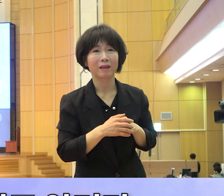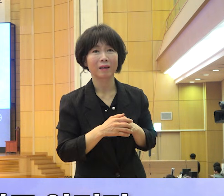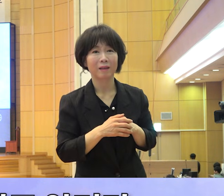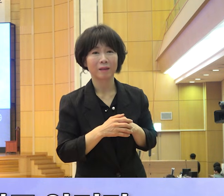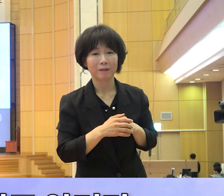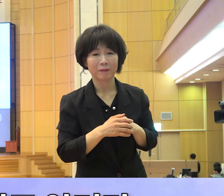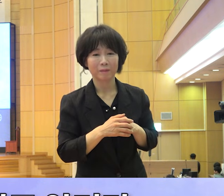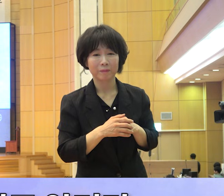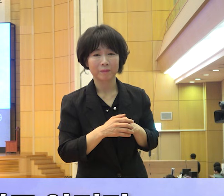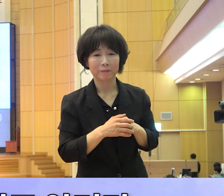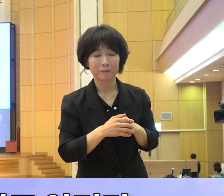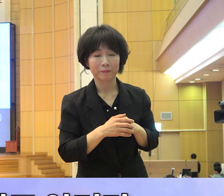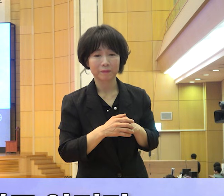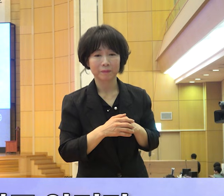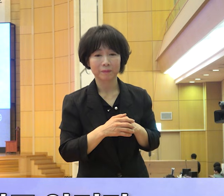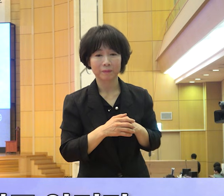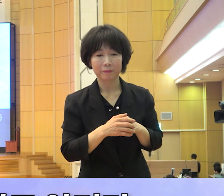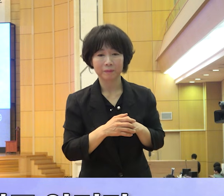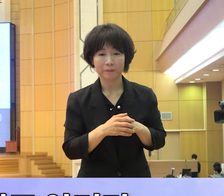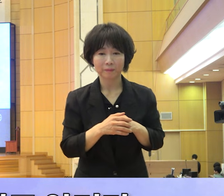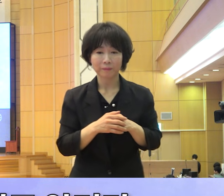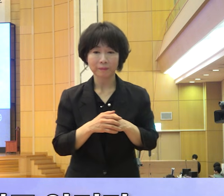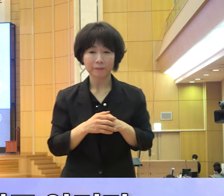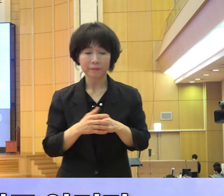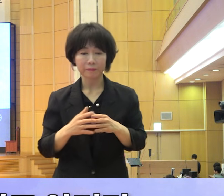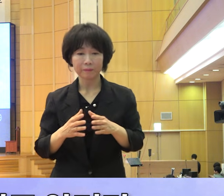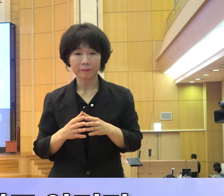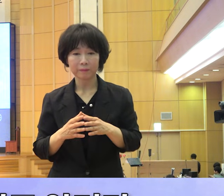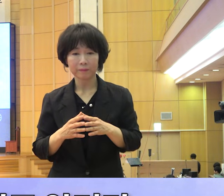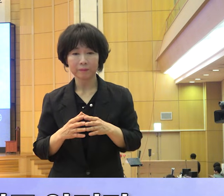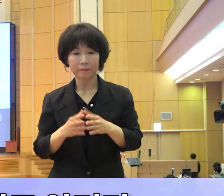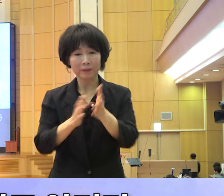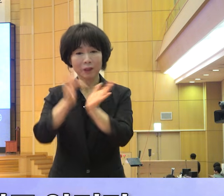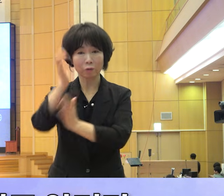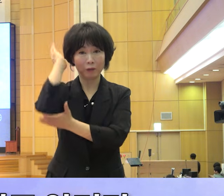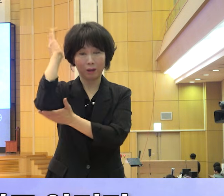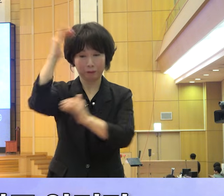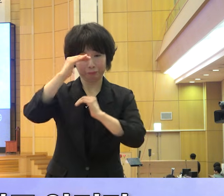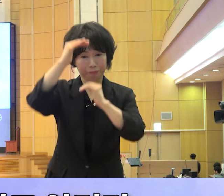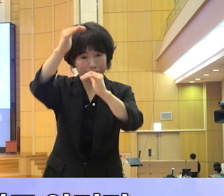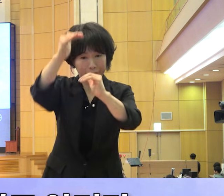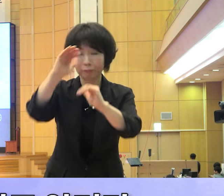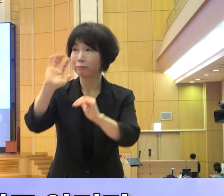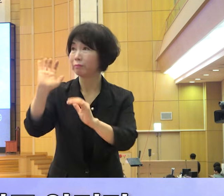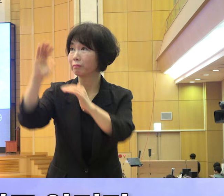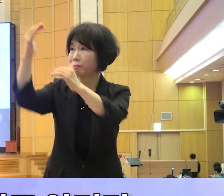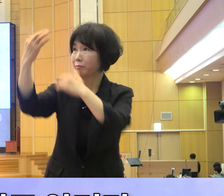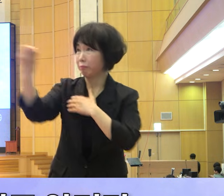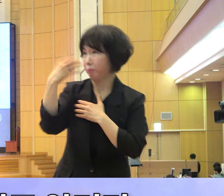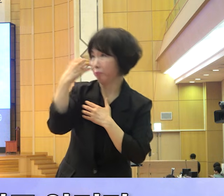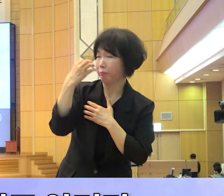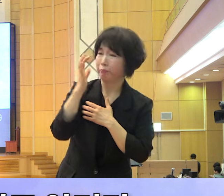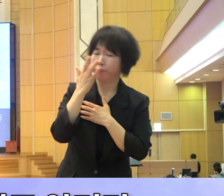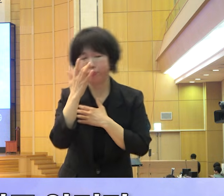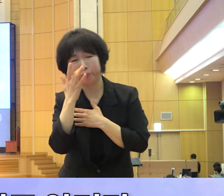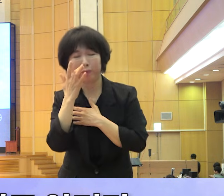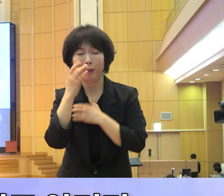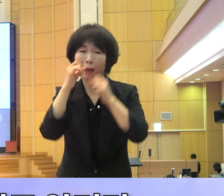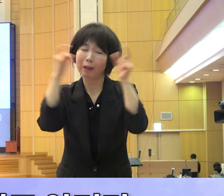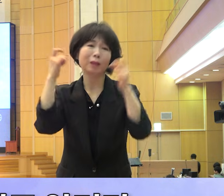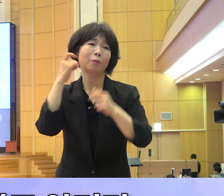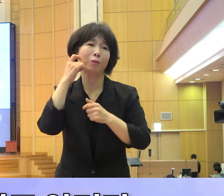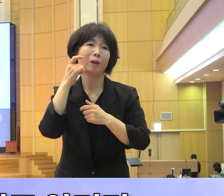말씀을 들으면서도 이 말이 무슨 말인지를 알아듣지 못하고 깨닫지를 못하니까 네 아버지가